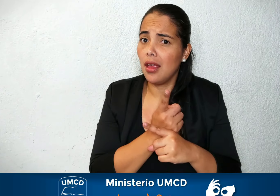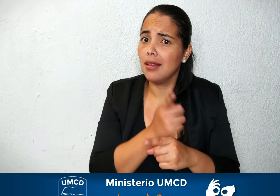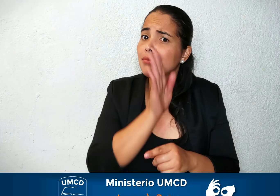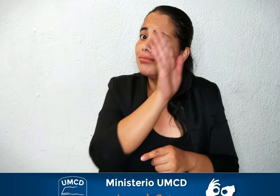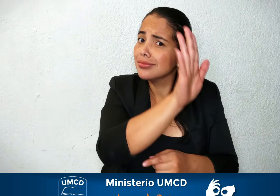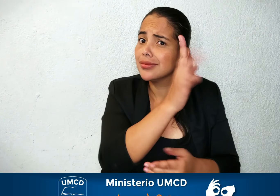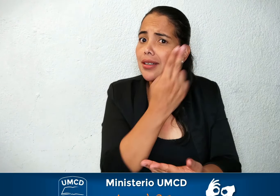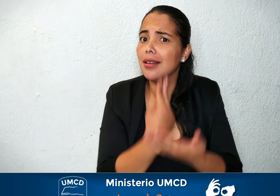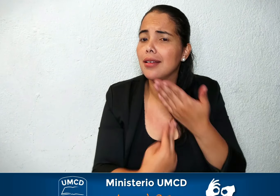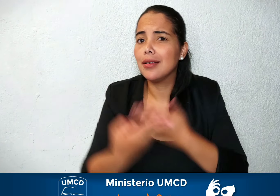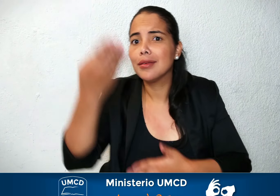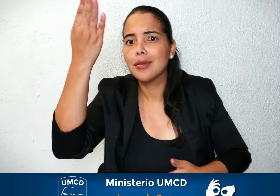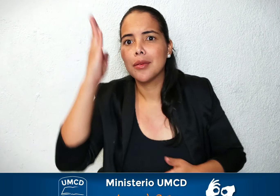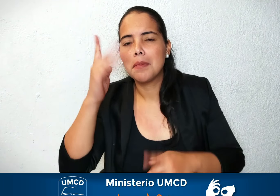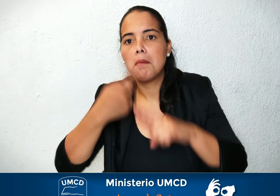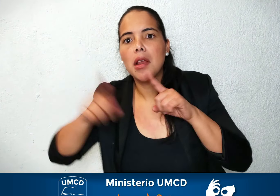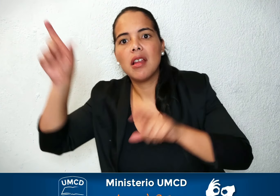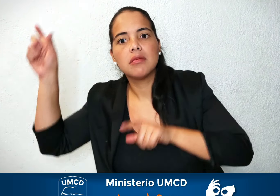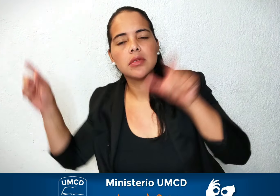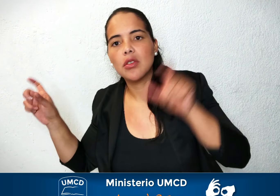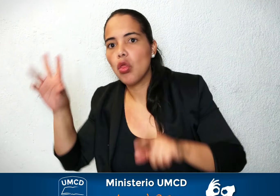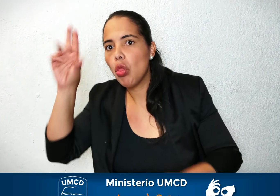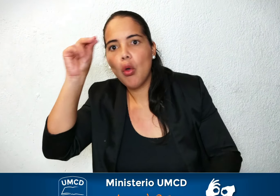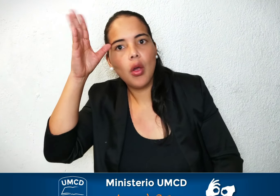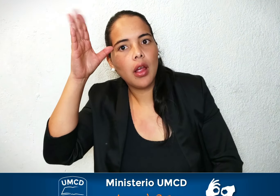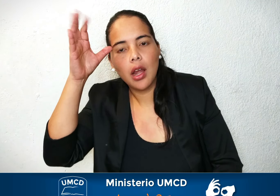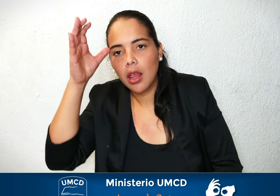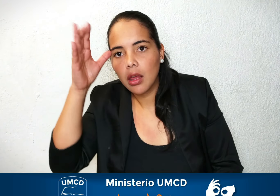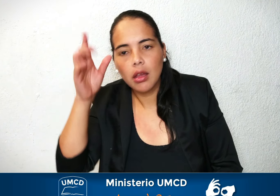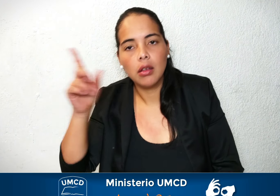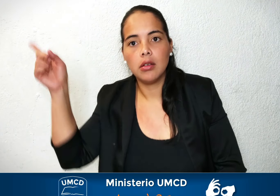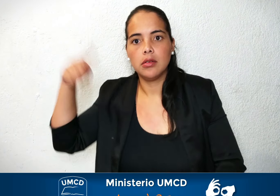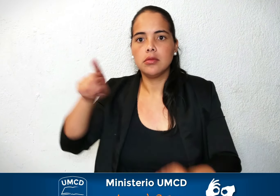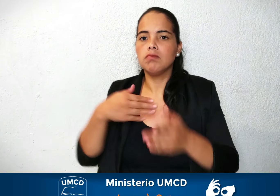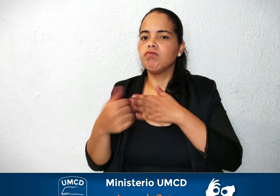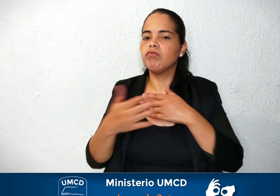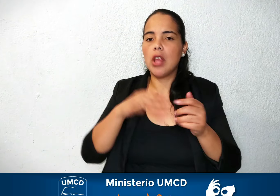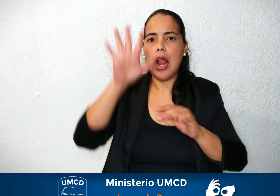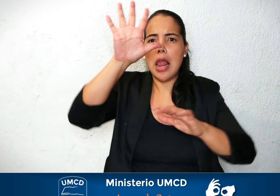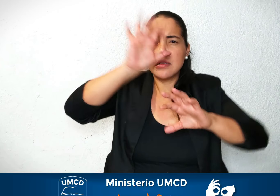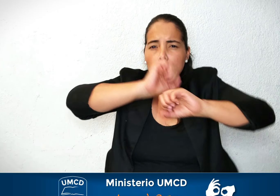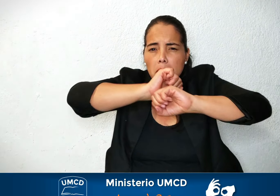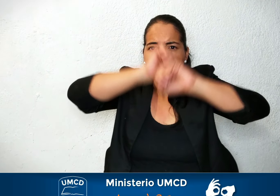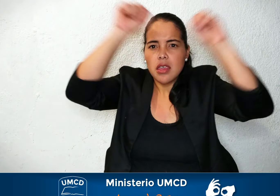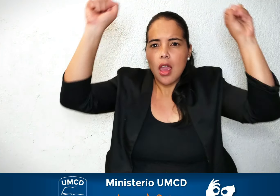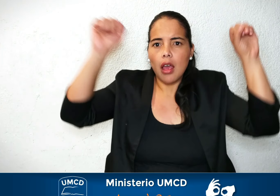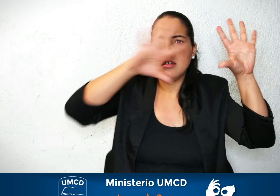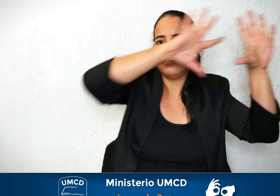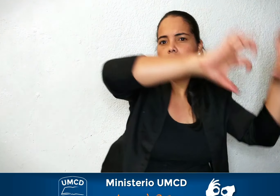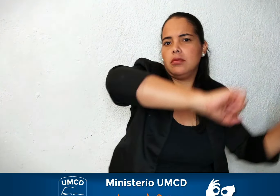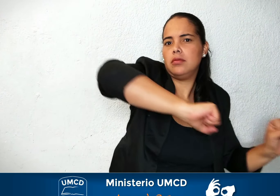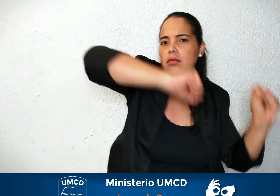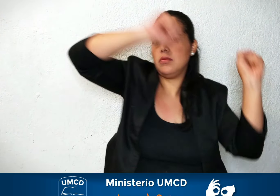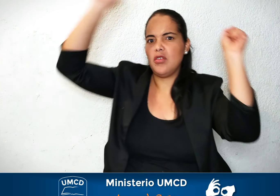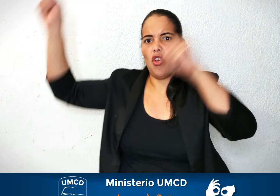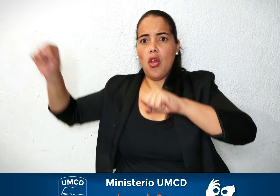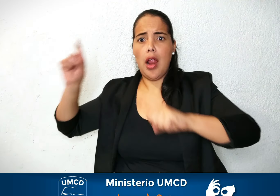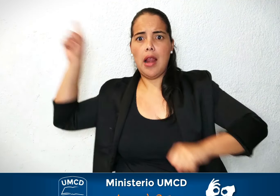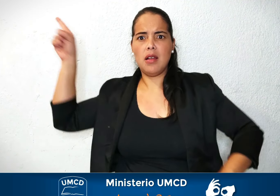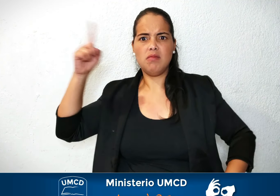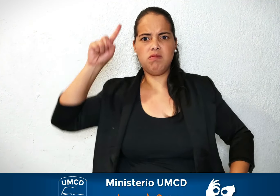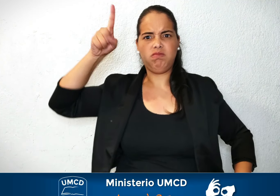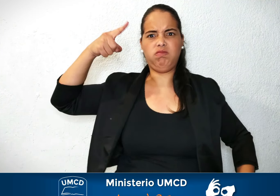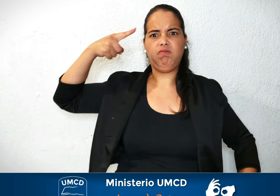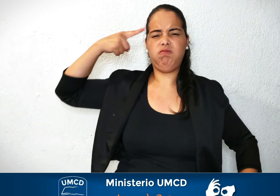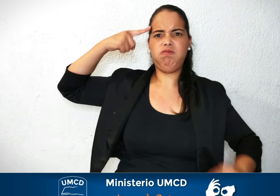ese instante, lo más pronto posible, lo más probable a las 5 o 6 de la mañana, lo llevan hasta Pilato, el